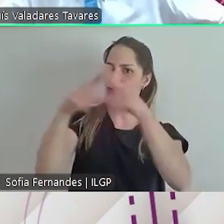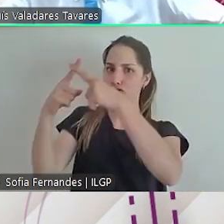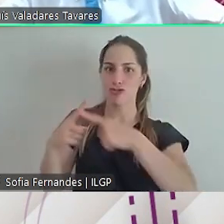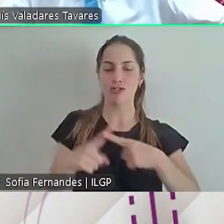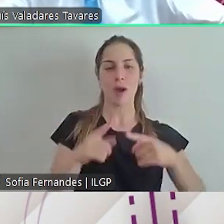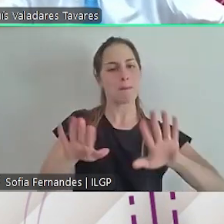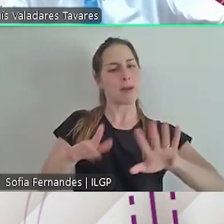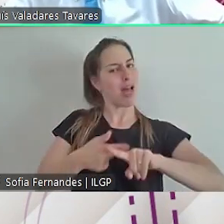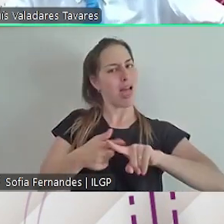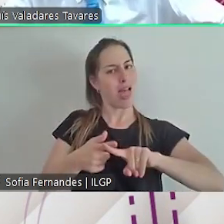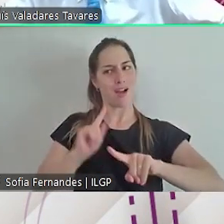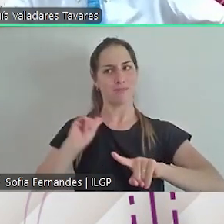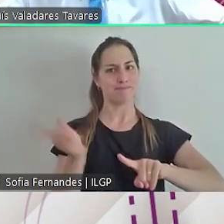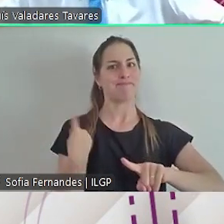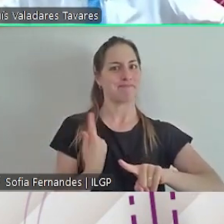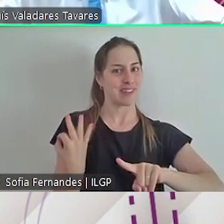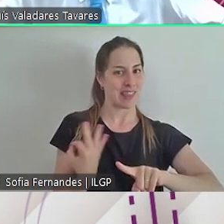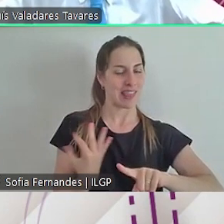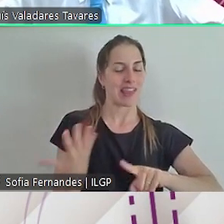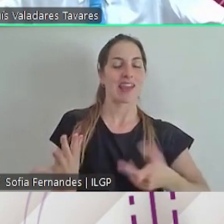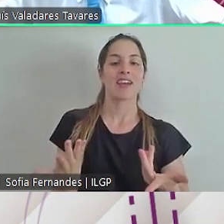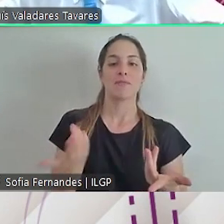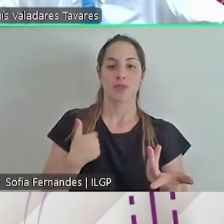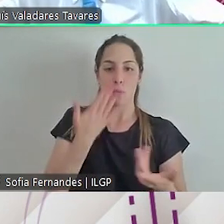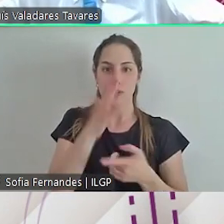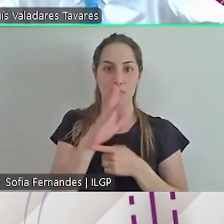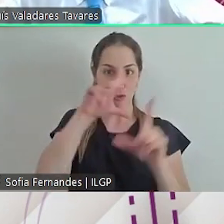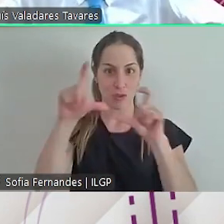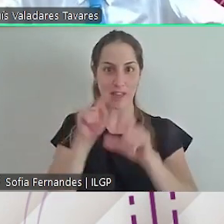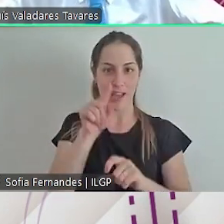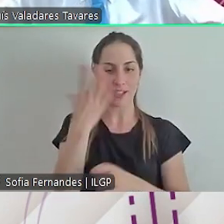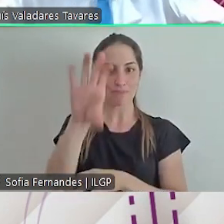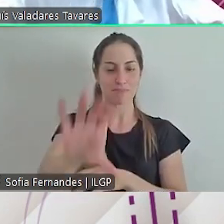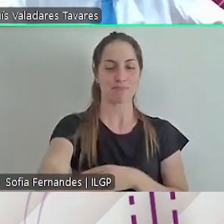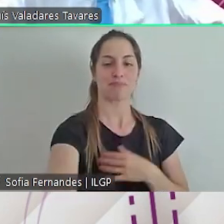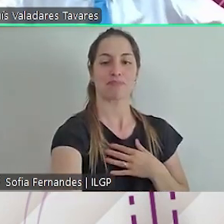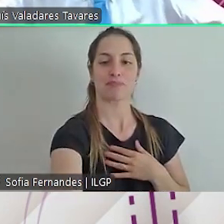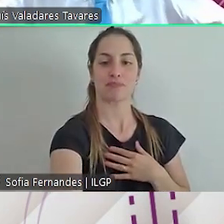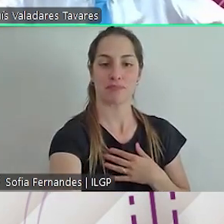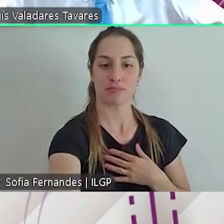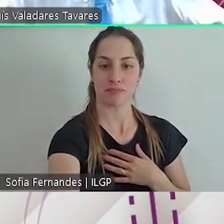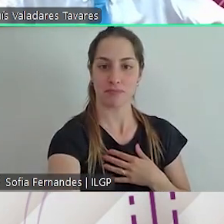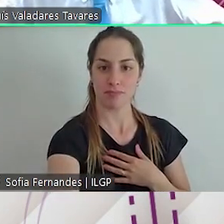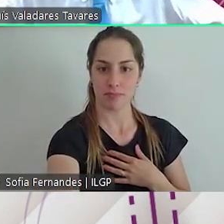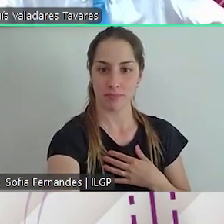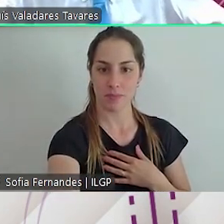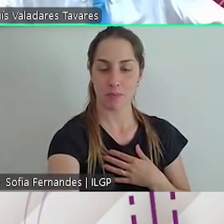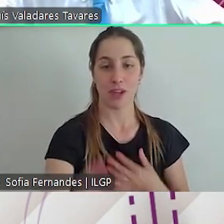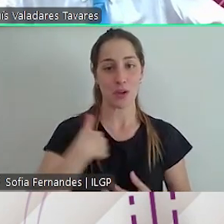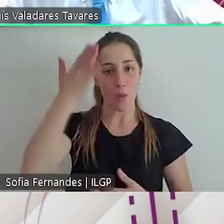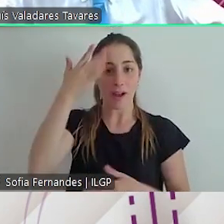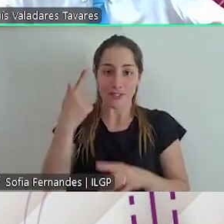muito interessantes. Eu tomei a liberdade de colocar aqui esta fotografia, que acho muito interessante do INA, portanto, espero que não